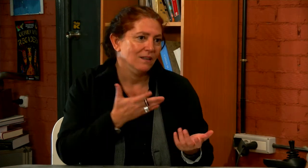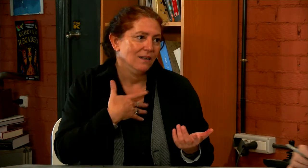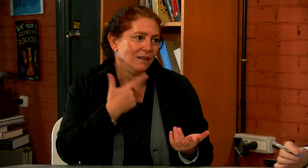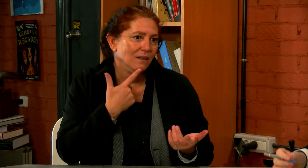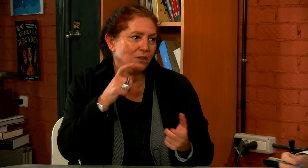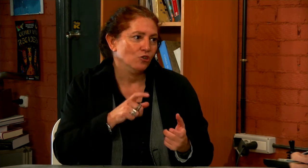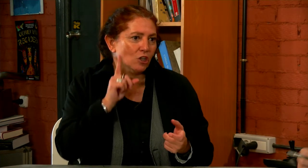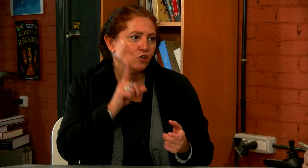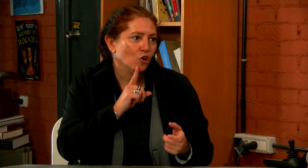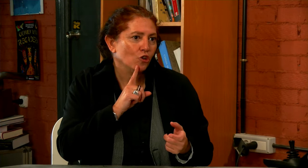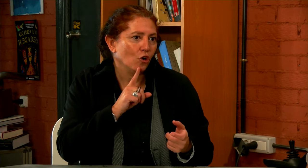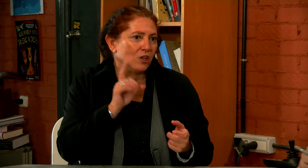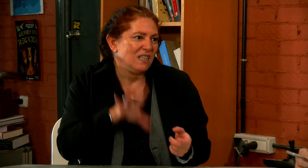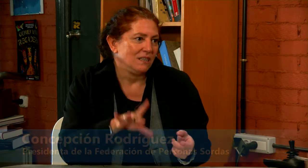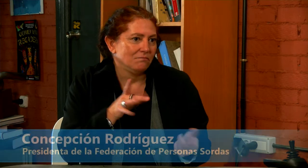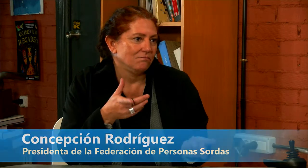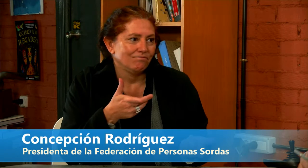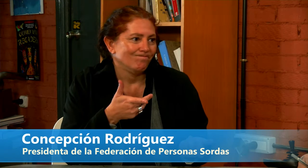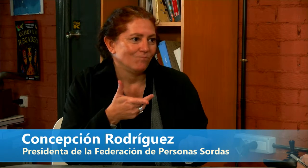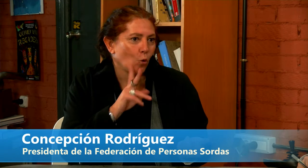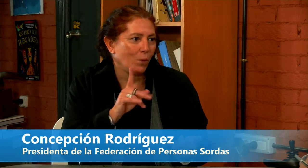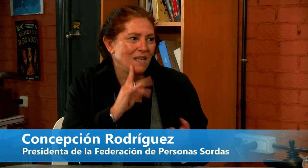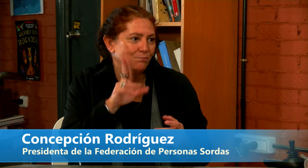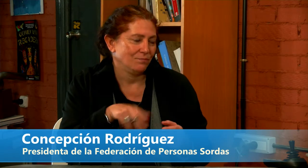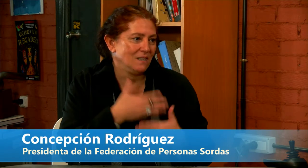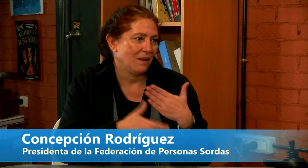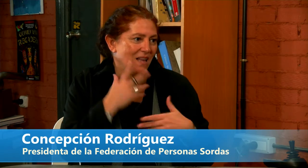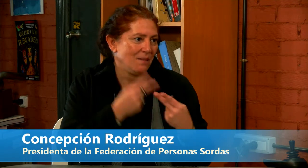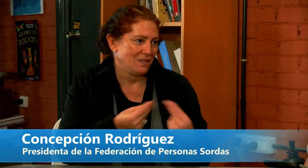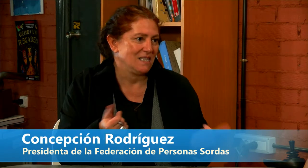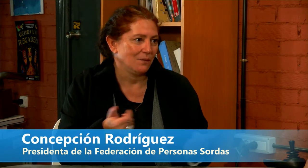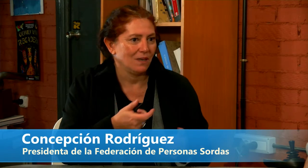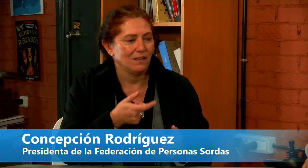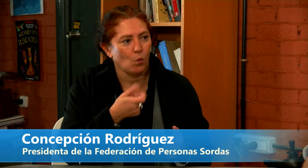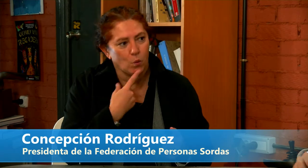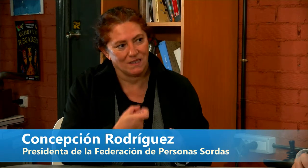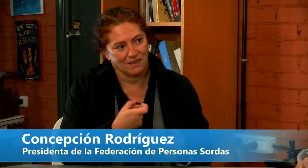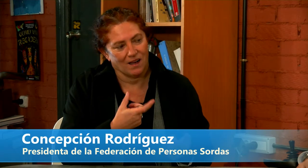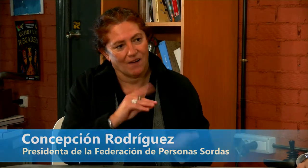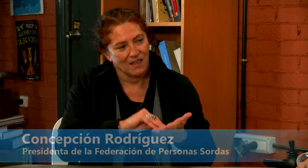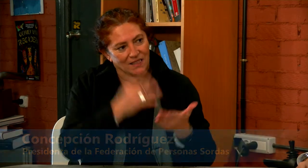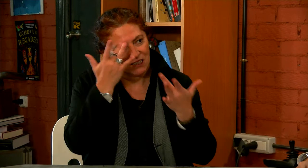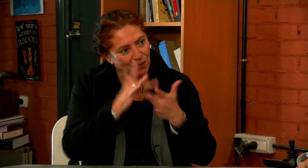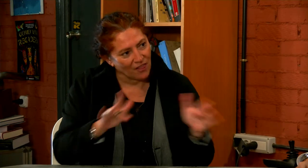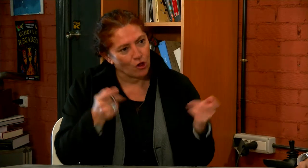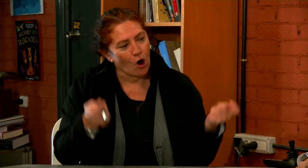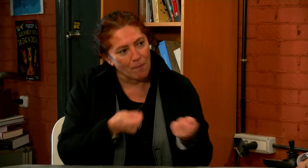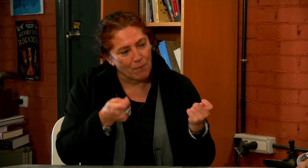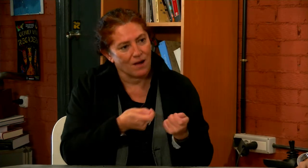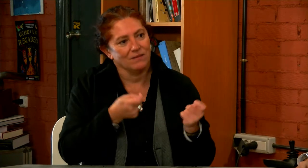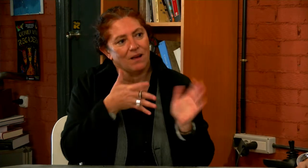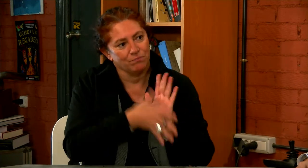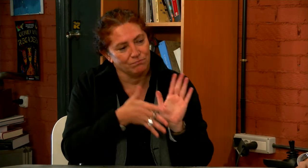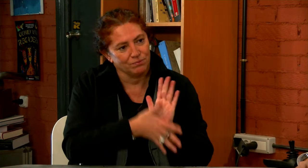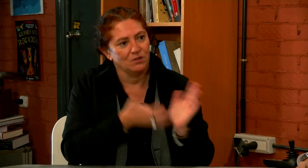y siempre se confunde cuáles son las necesidades y qué es realmente, porque nosotros somos una discapacidad invisible,